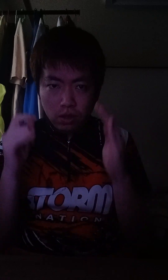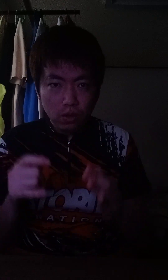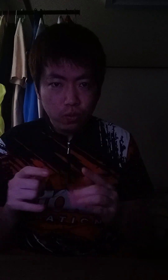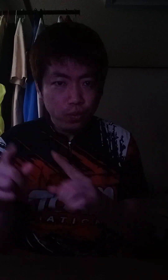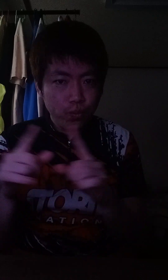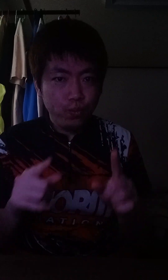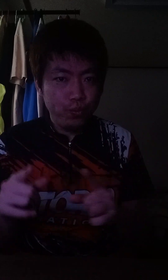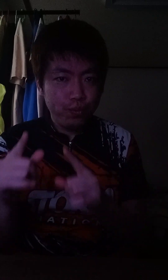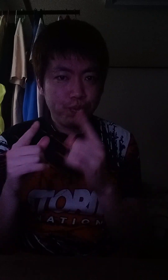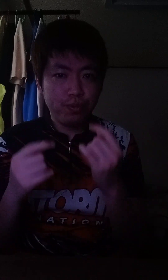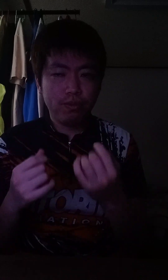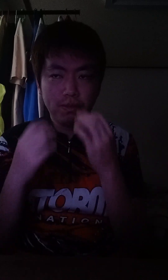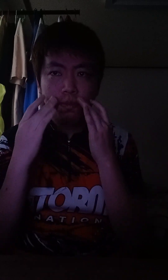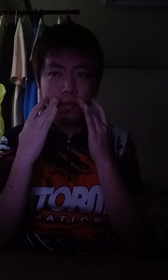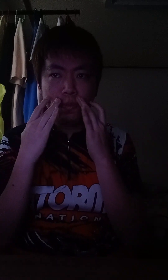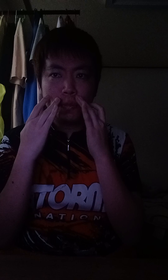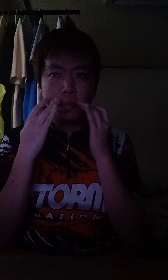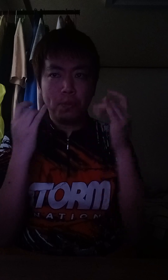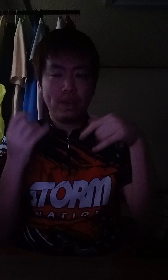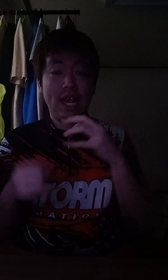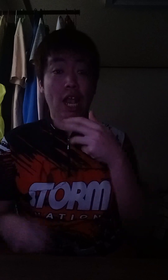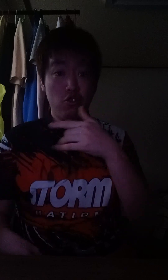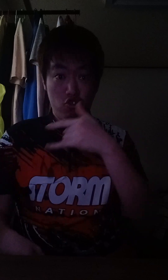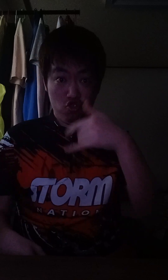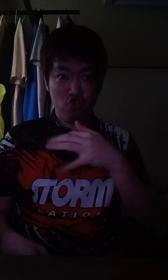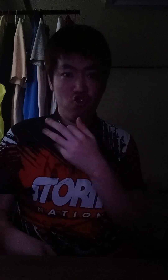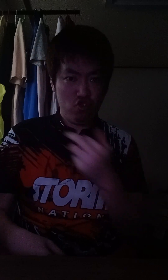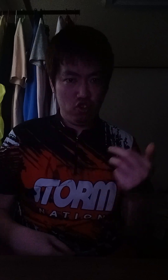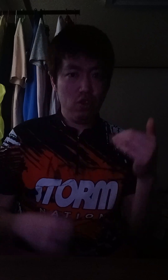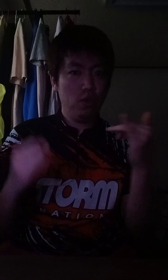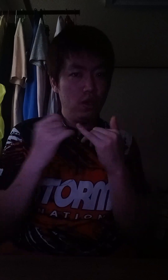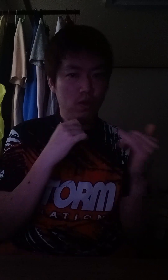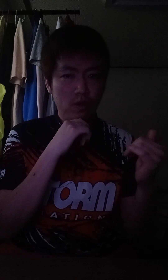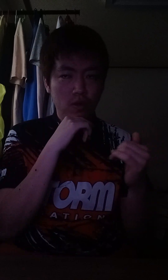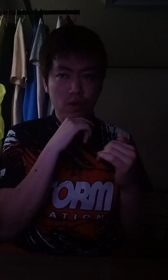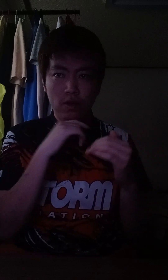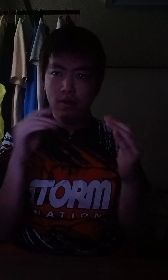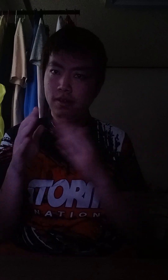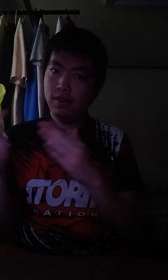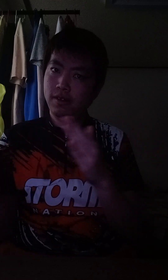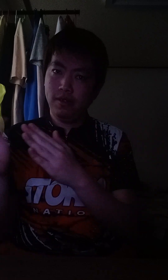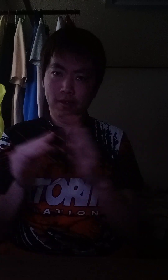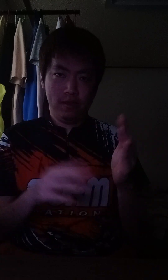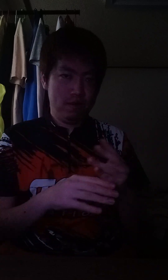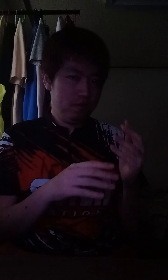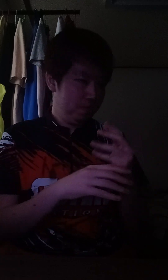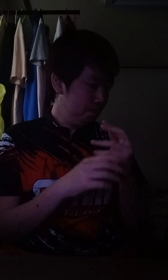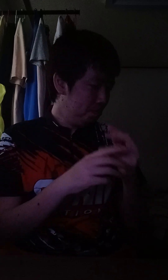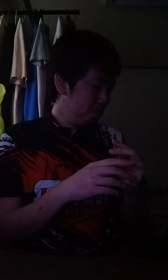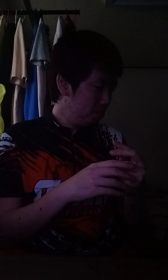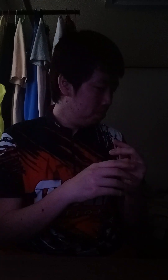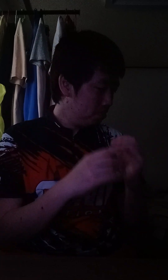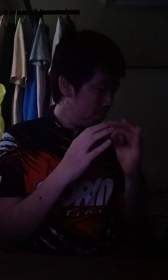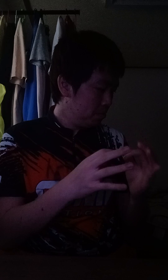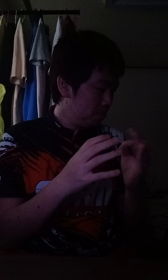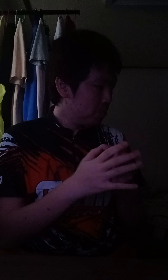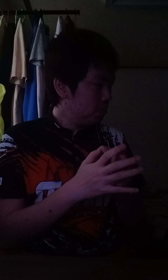이제 다운증이 있고 복잡형 심장기형이 있었고